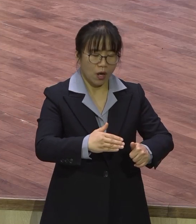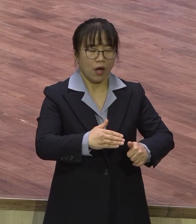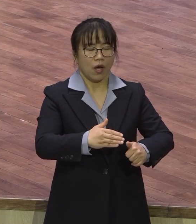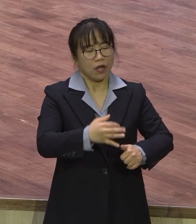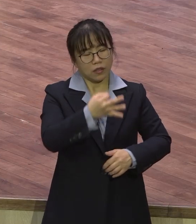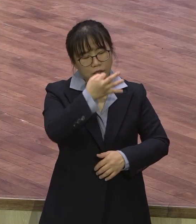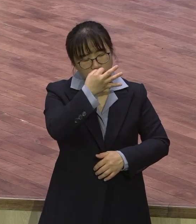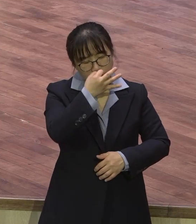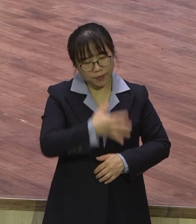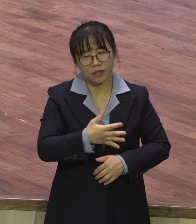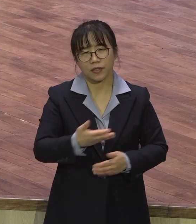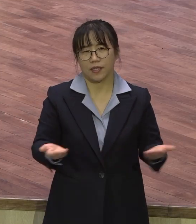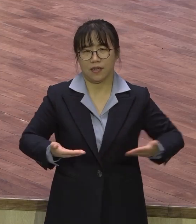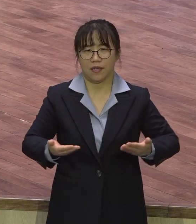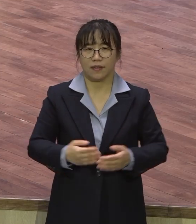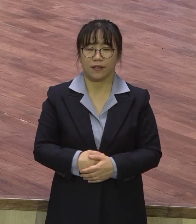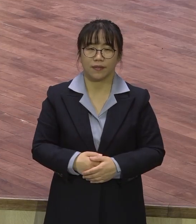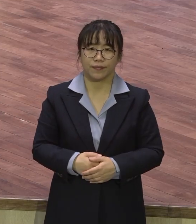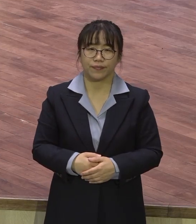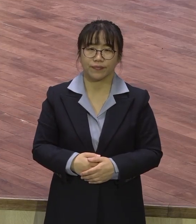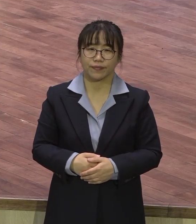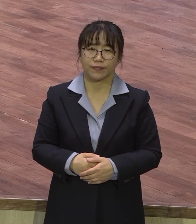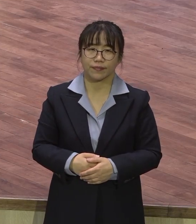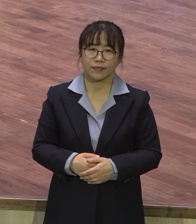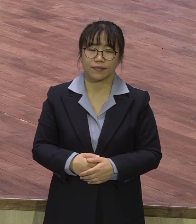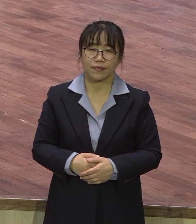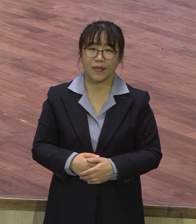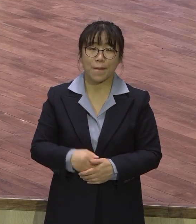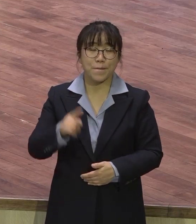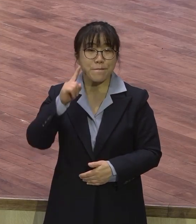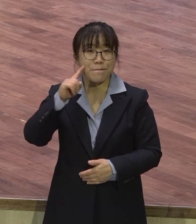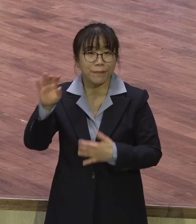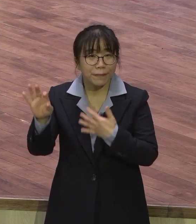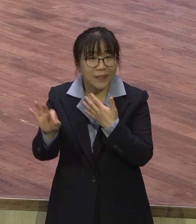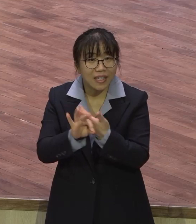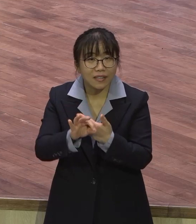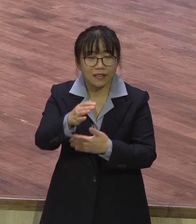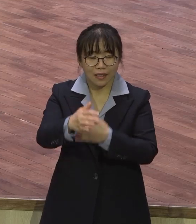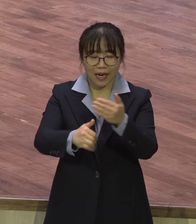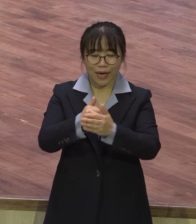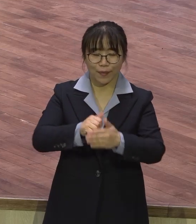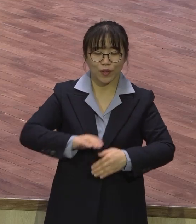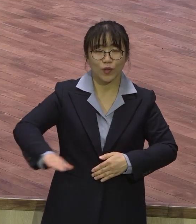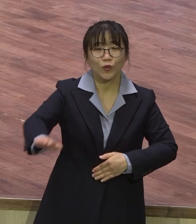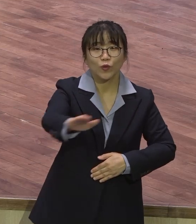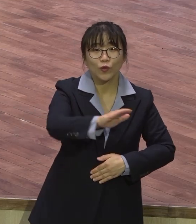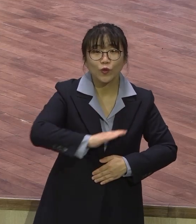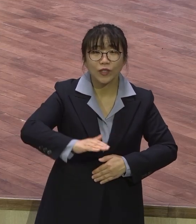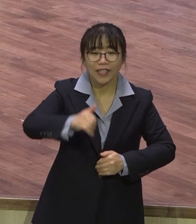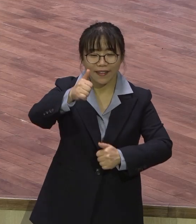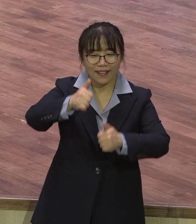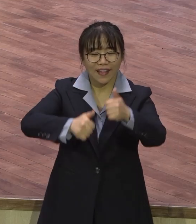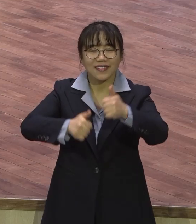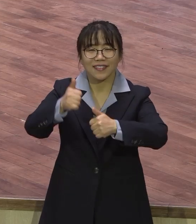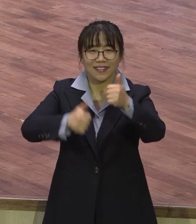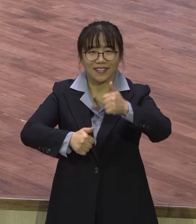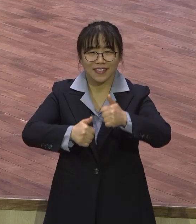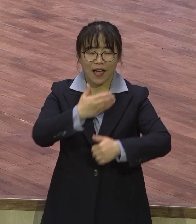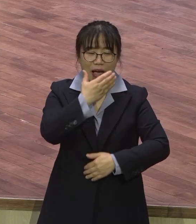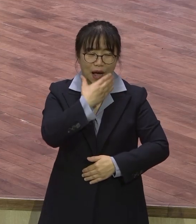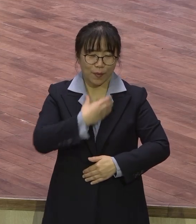만약 하나님께서 이 시대에 어떤 시험을 우리가 한다 이런 아브라함에